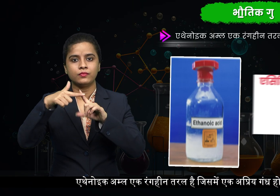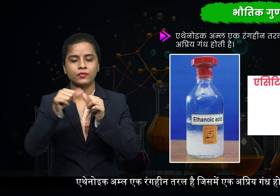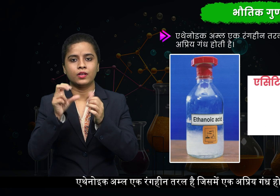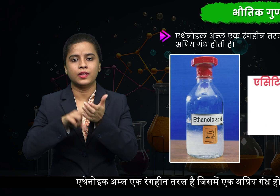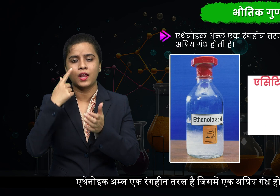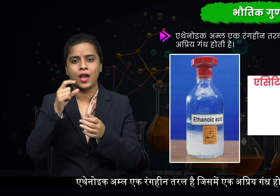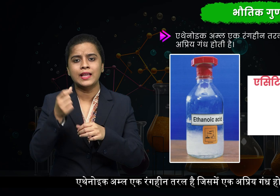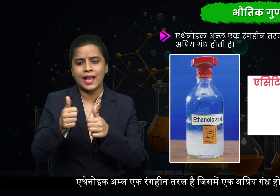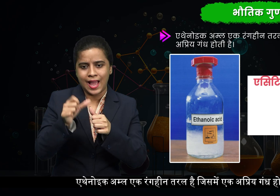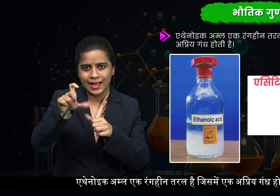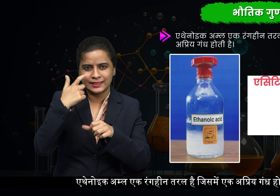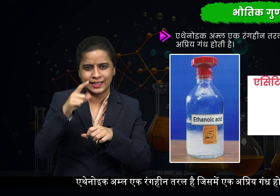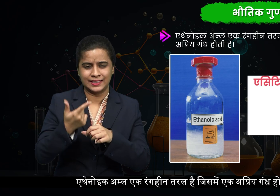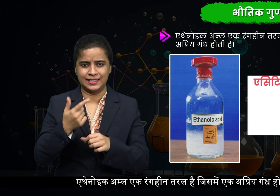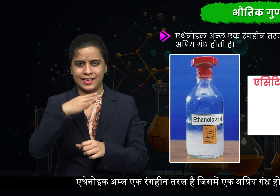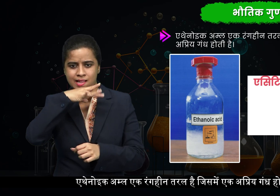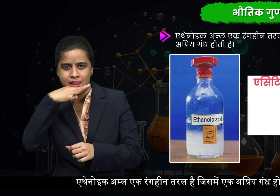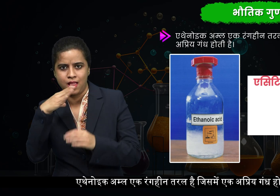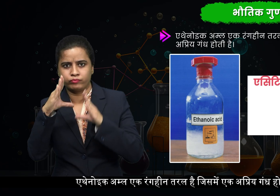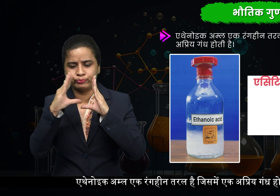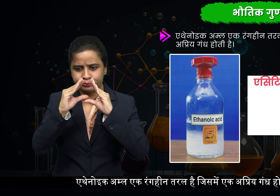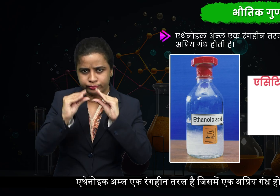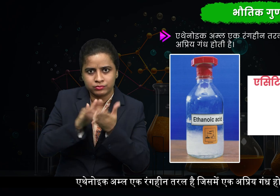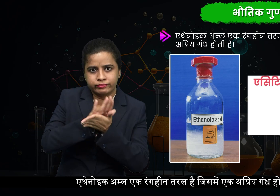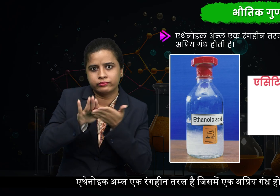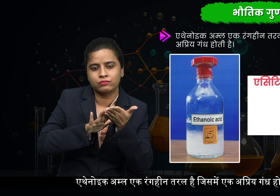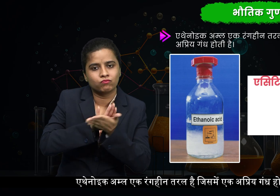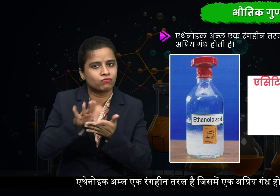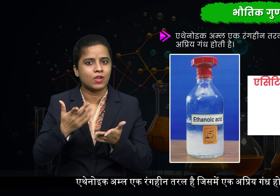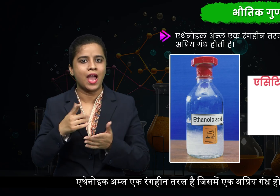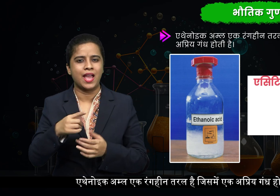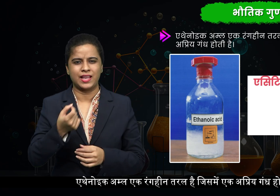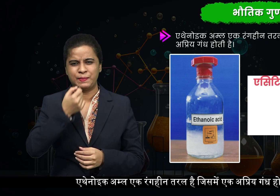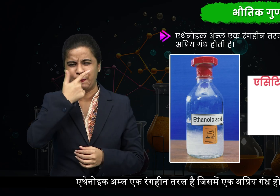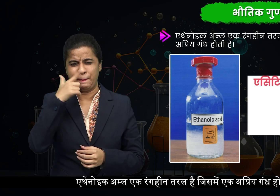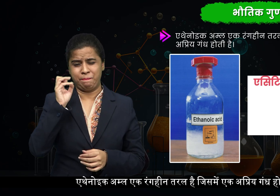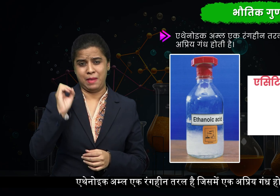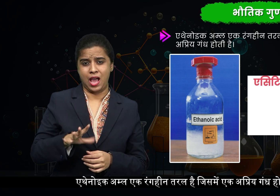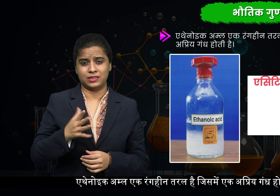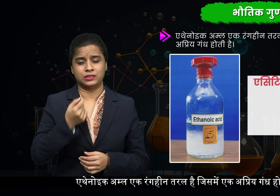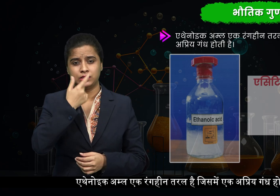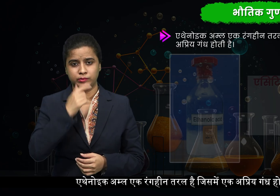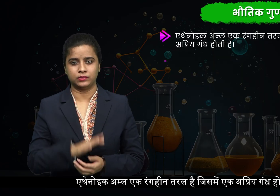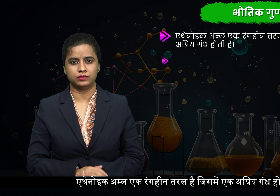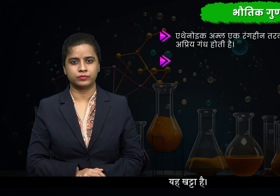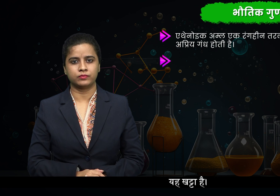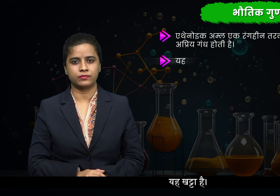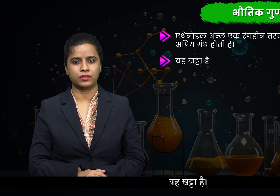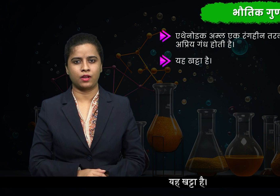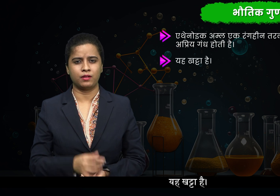एथेनोइक अम्ल एक रंगहीन तरल है जिसमें एक अप्रिय गंध होती है। यह खट्टा